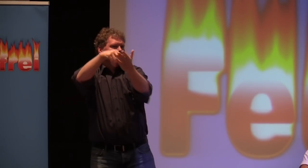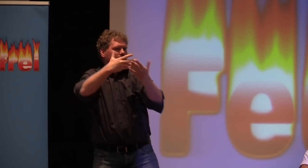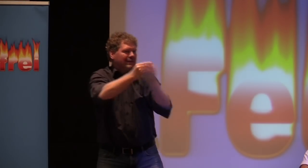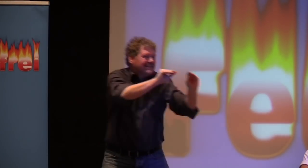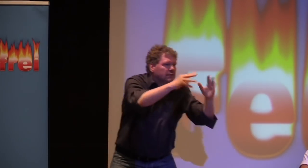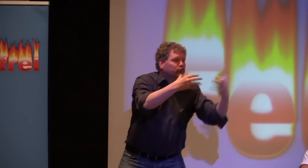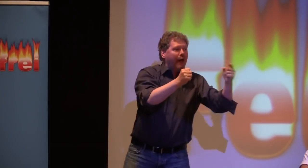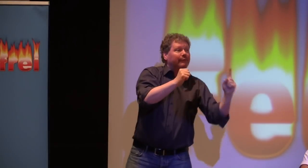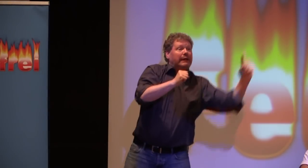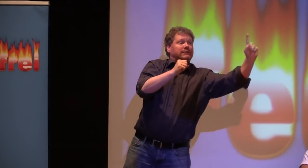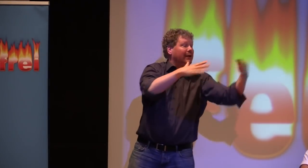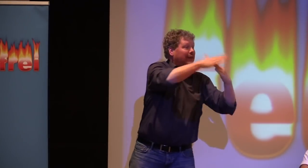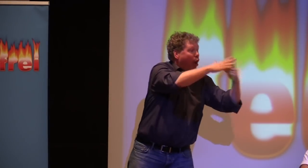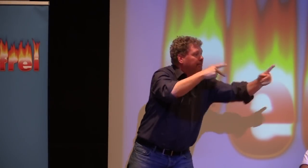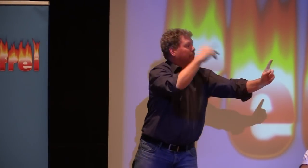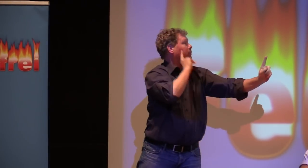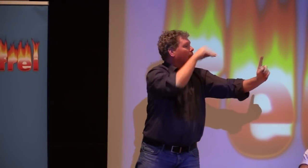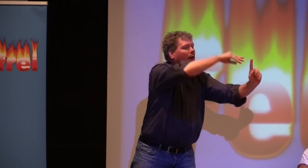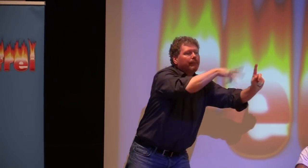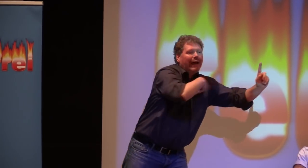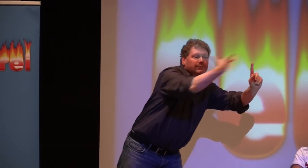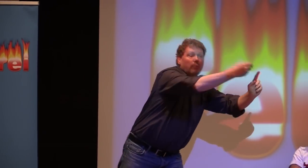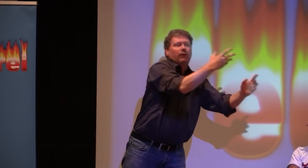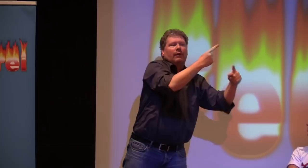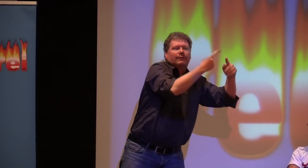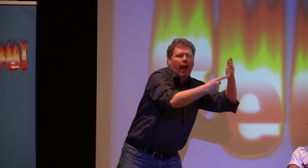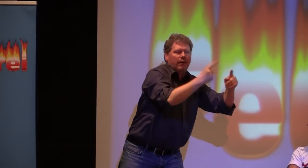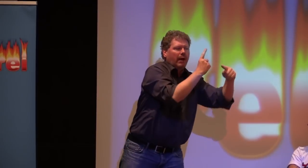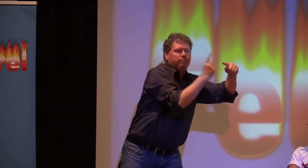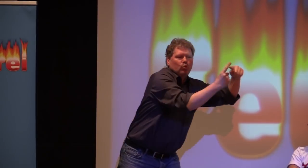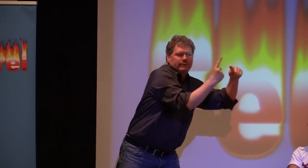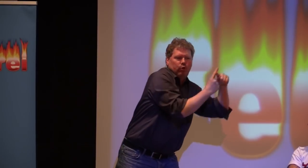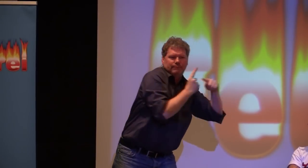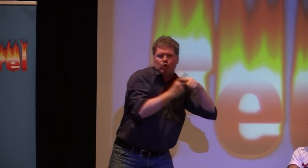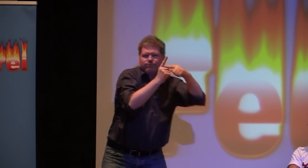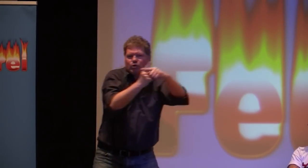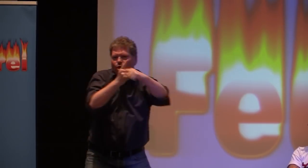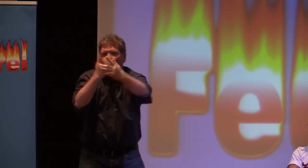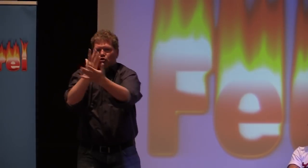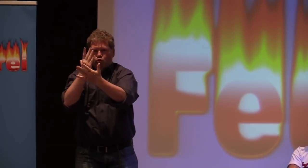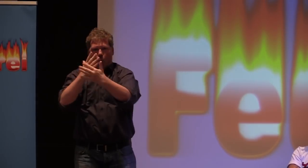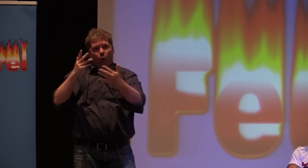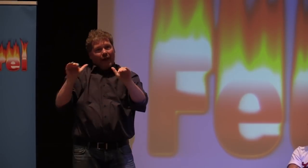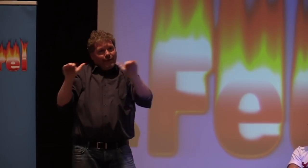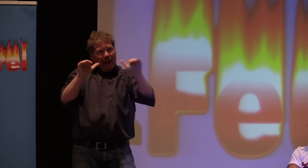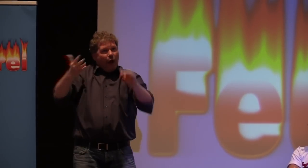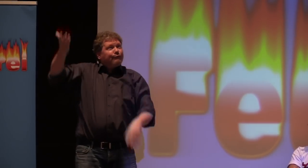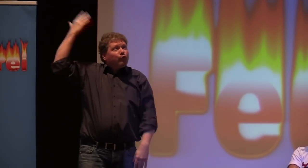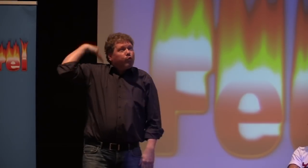Phoenix halt Dolmetscher-Einblendungen dabei. Dann haben wir hier, wie du gerade schon sagtest, ihr habt den Inklusionspreis bei der Deutschen Telekom